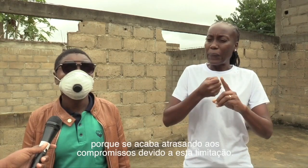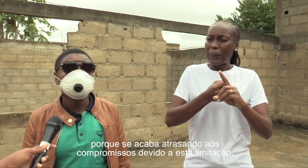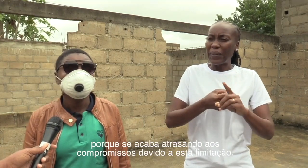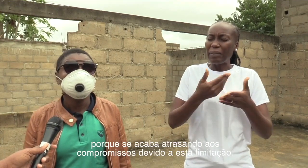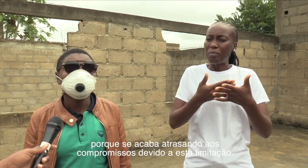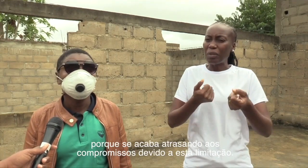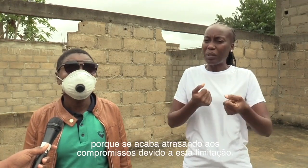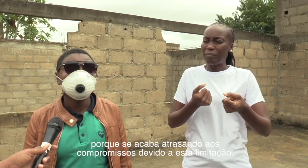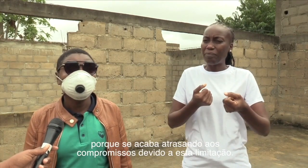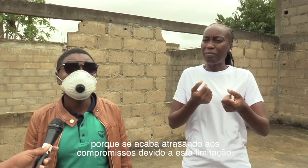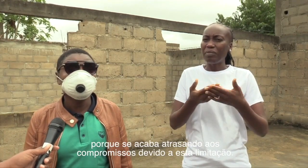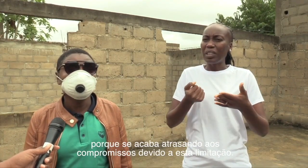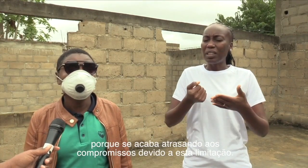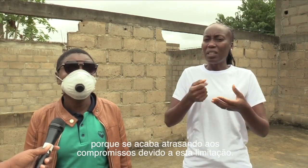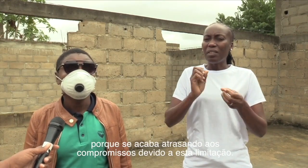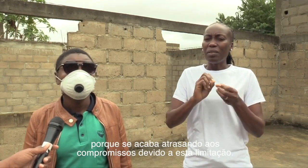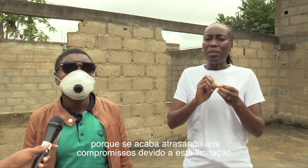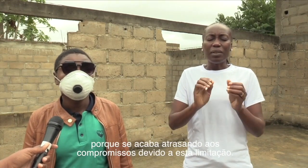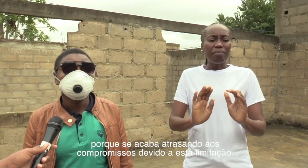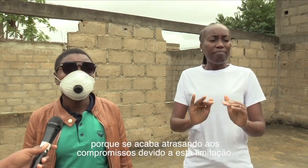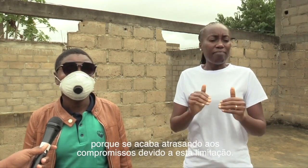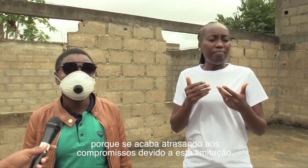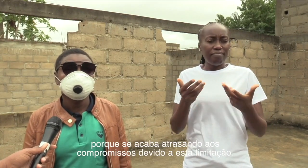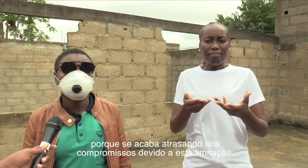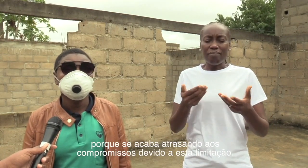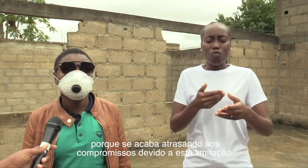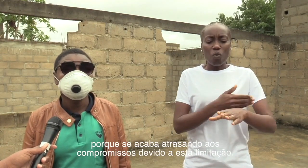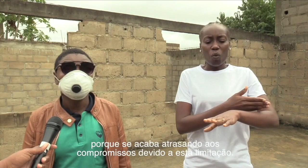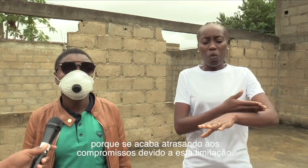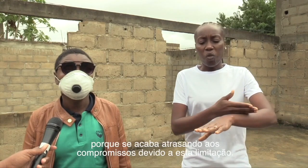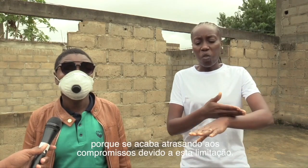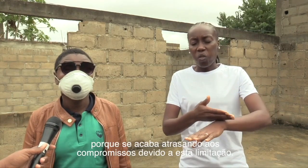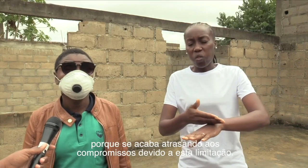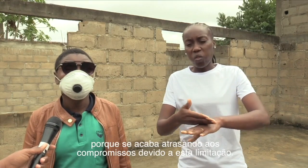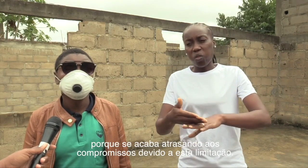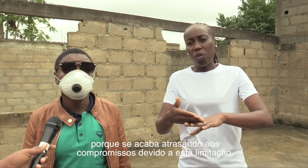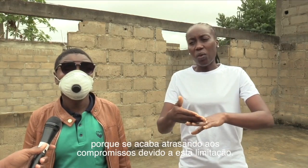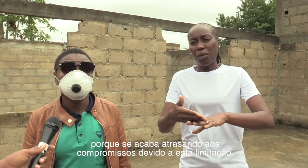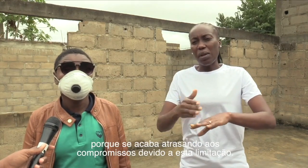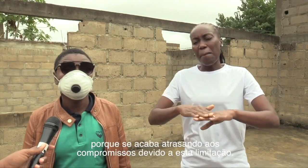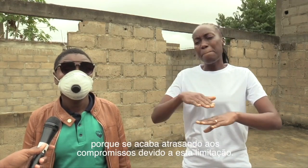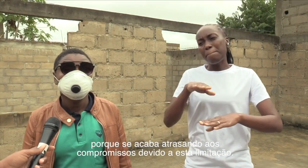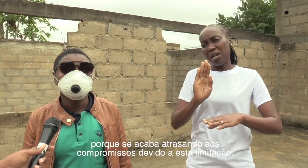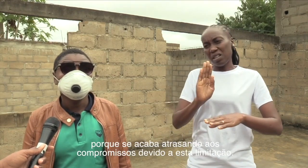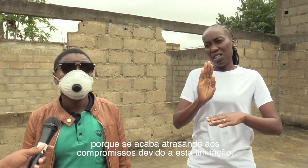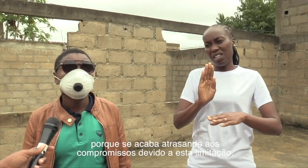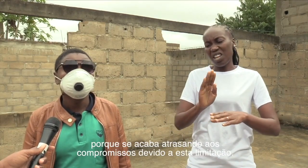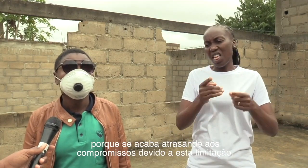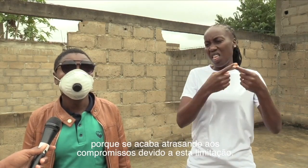porque acaba-se, portanto, atrasando mesmo nos compromissos,